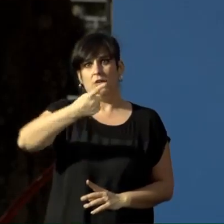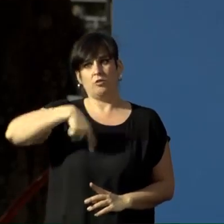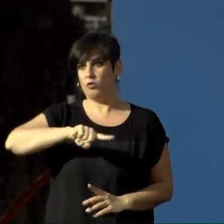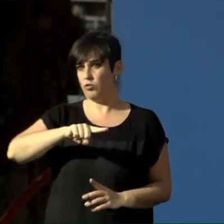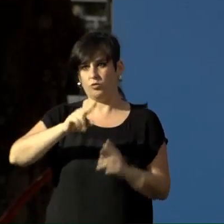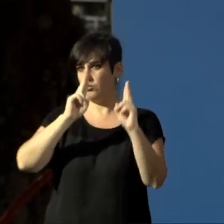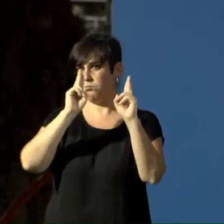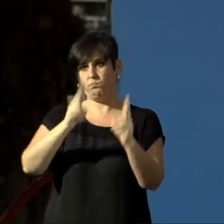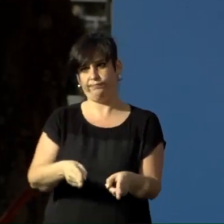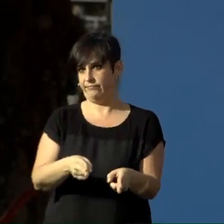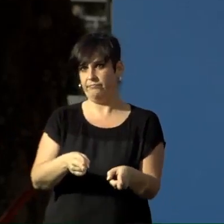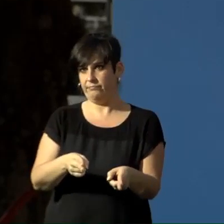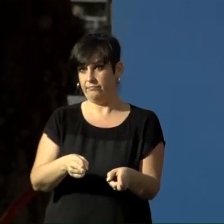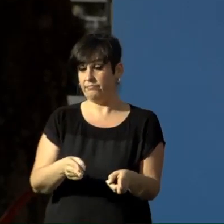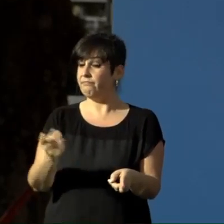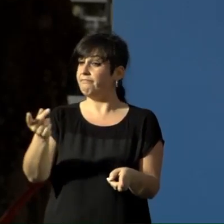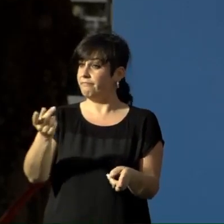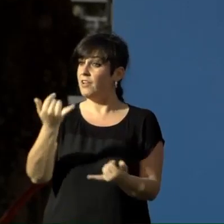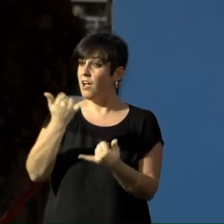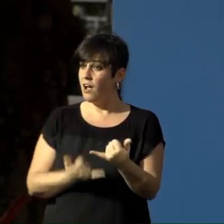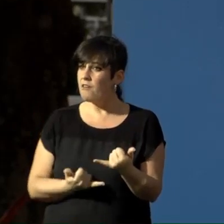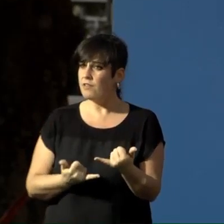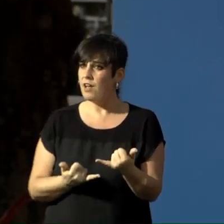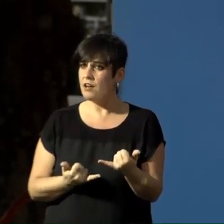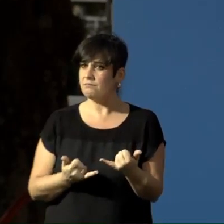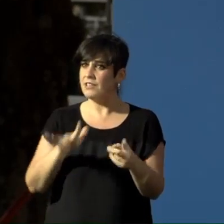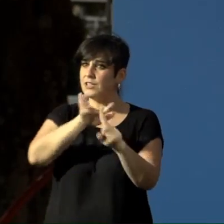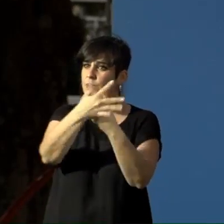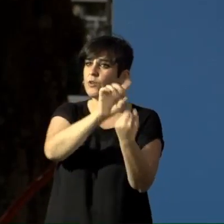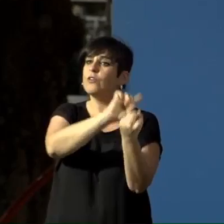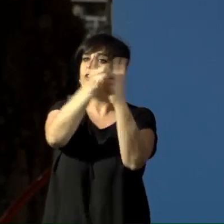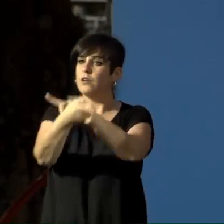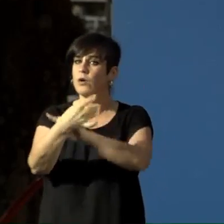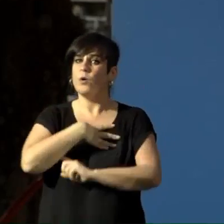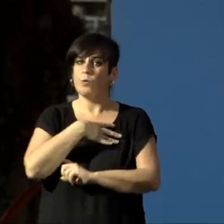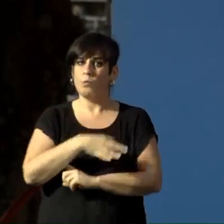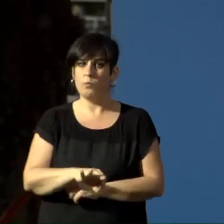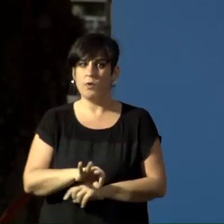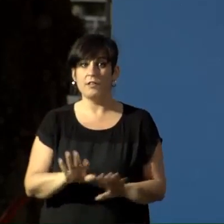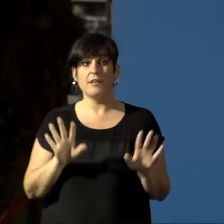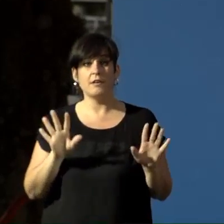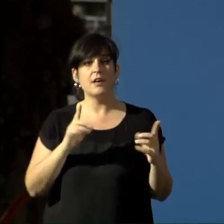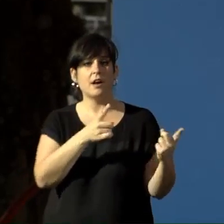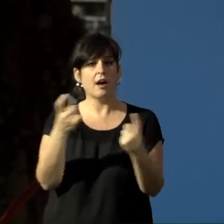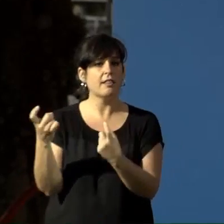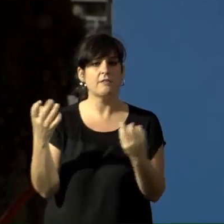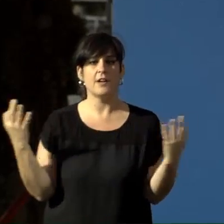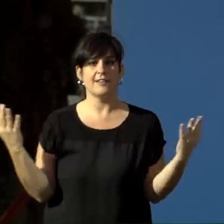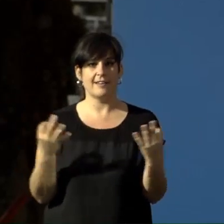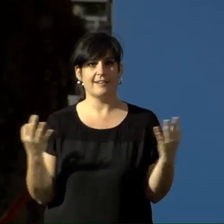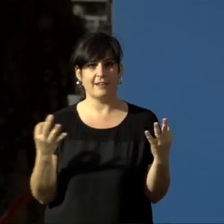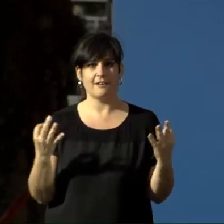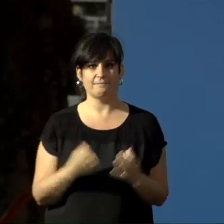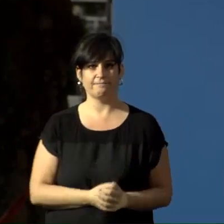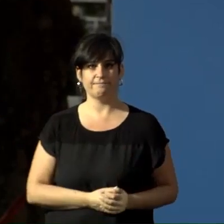morgue. Está na nosa man revertir a situación, mas para elo compre que entre todos